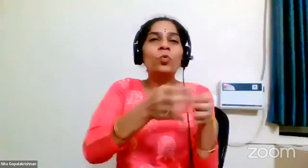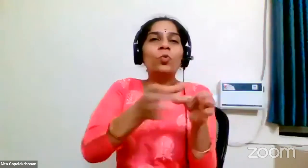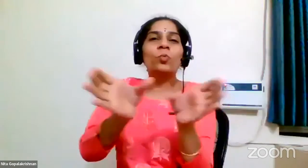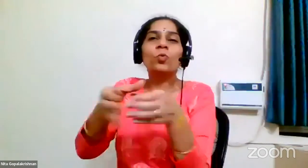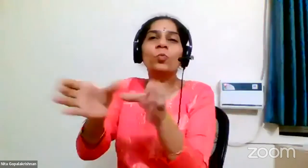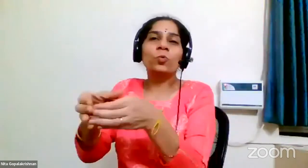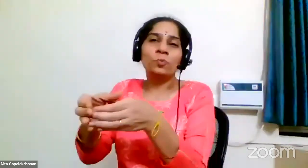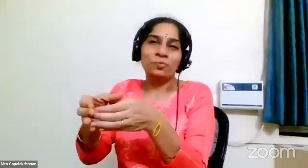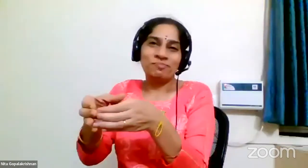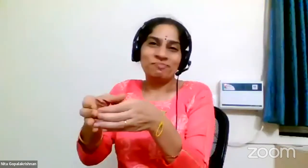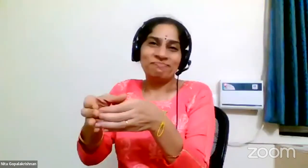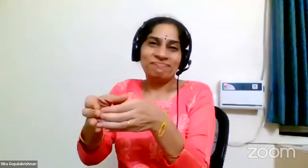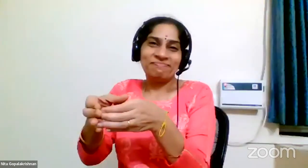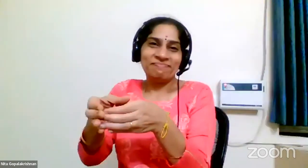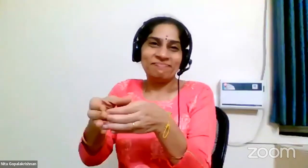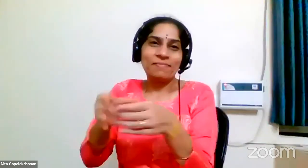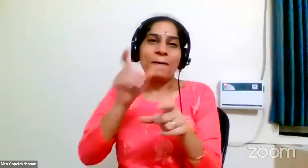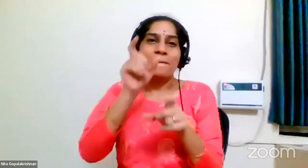सतोगुण,